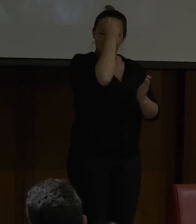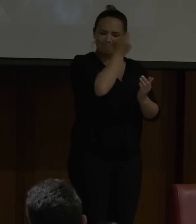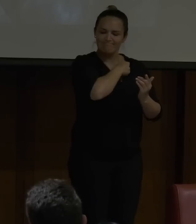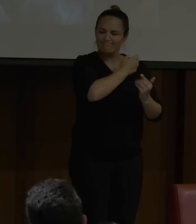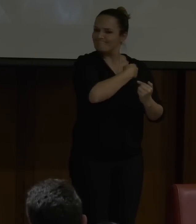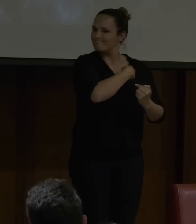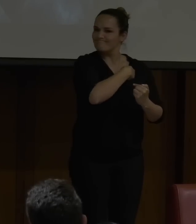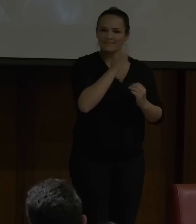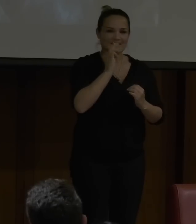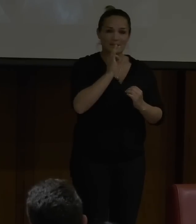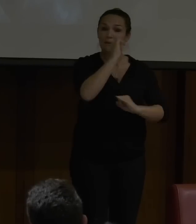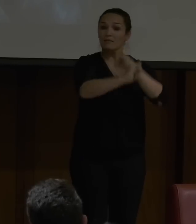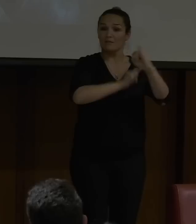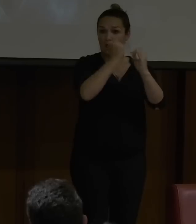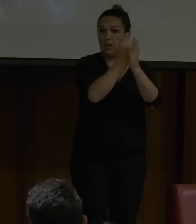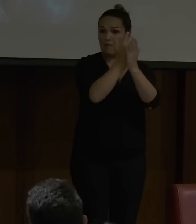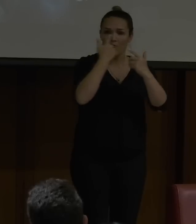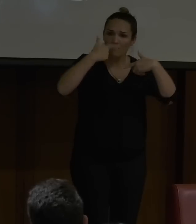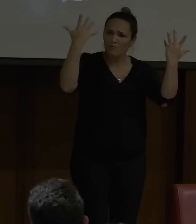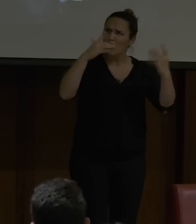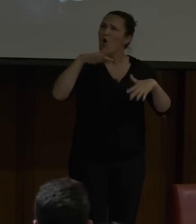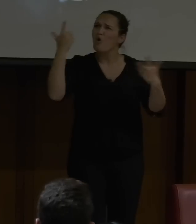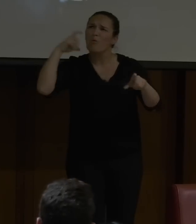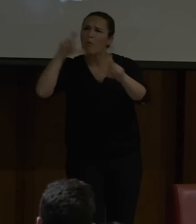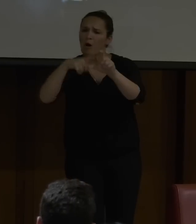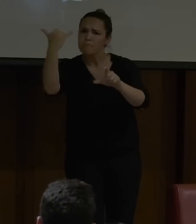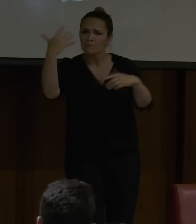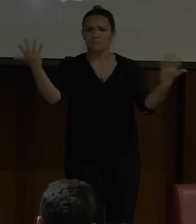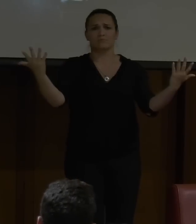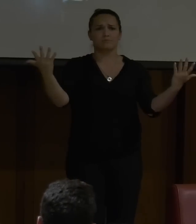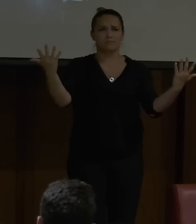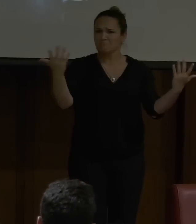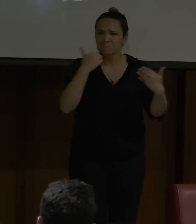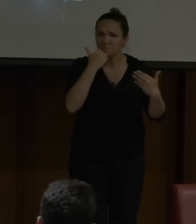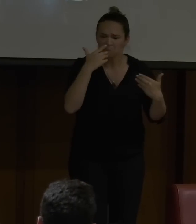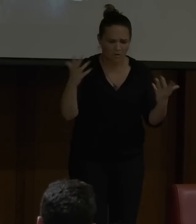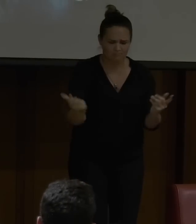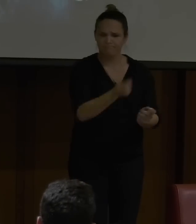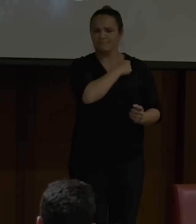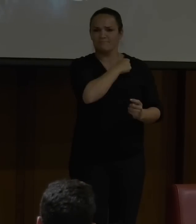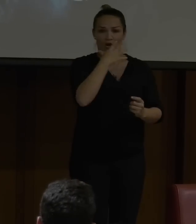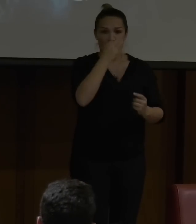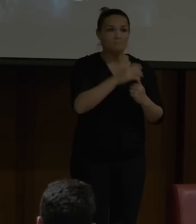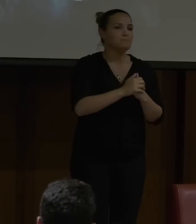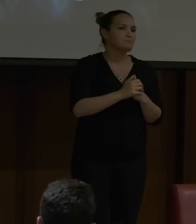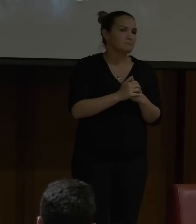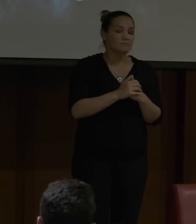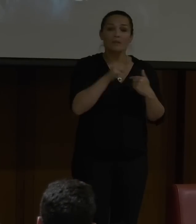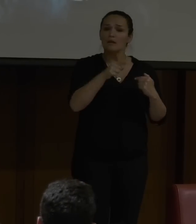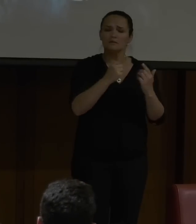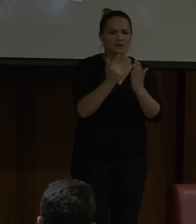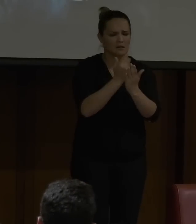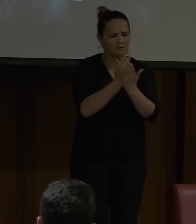algunas canciones para este conversatorio, algunos para llevar el hilo de la narrativa, otros porque me